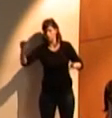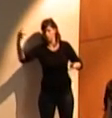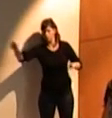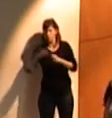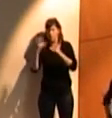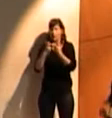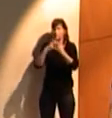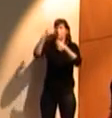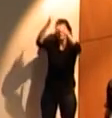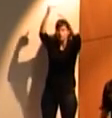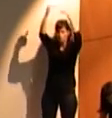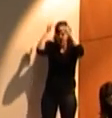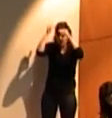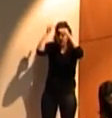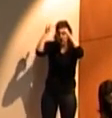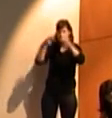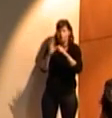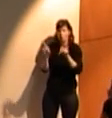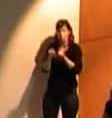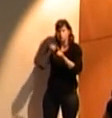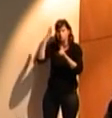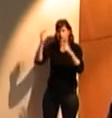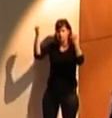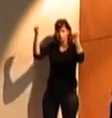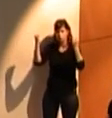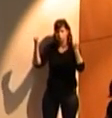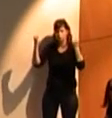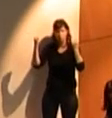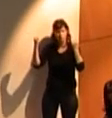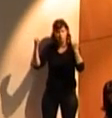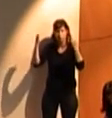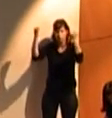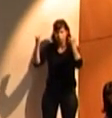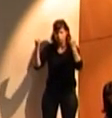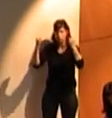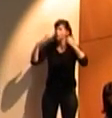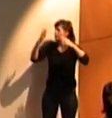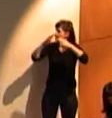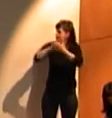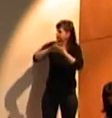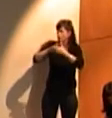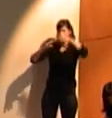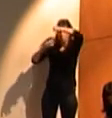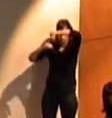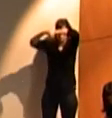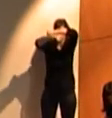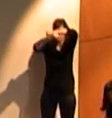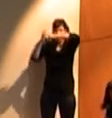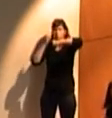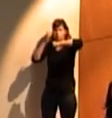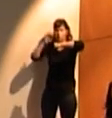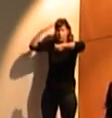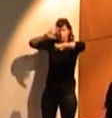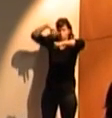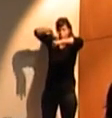très bas, on a les poutres aussi, quand on est valide, on est obligé de se baisser pour passer sous la poutre. Les escaliers sont